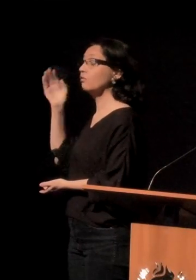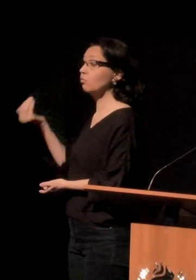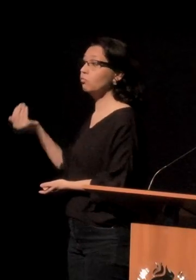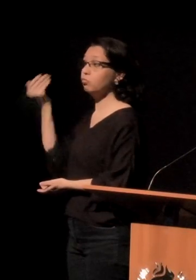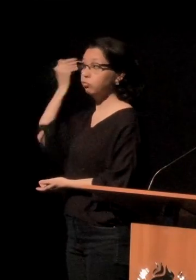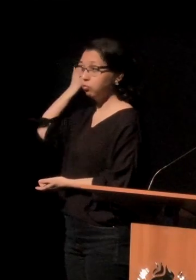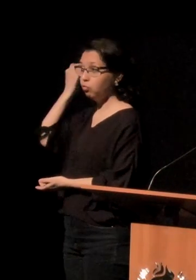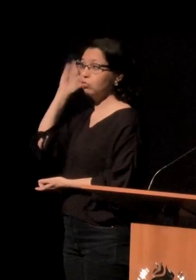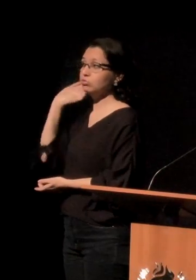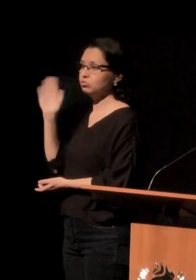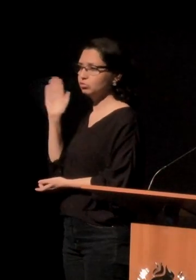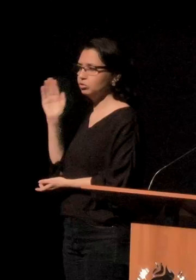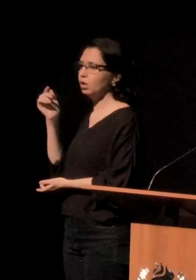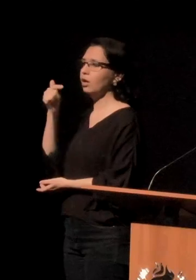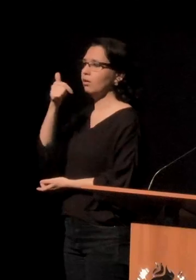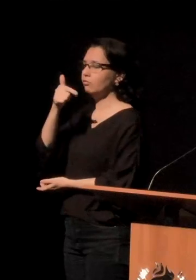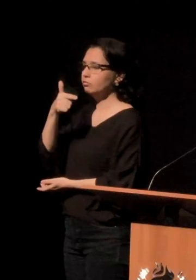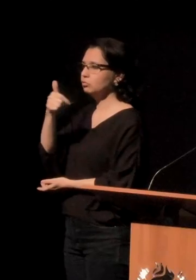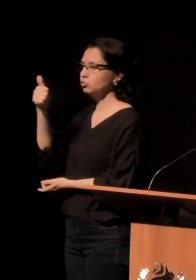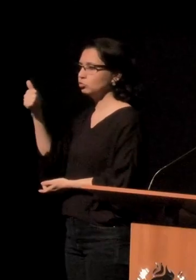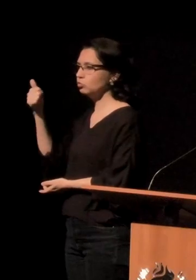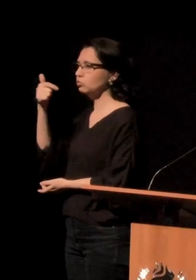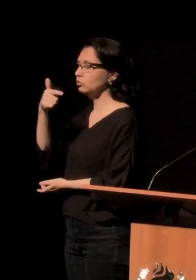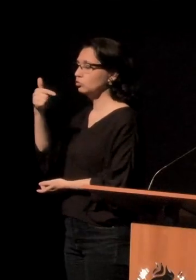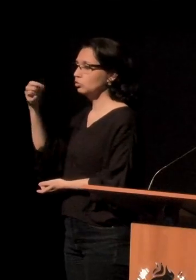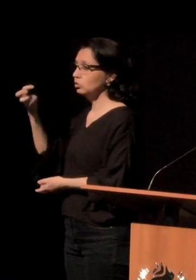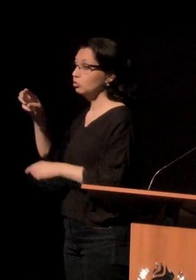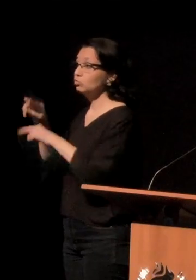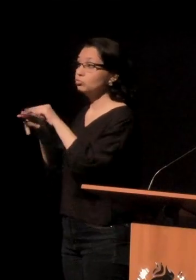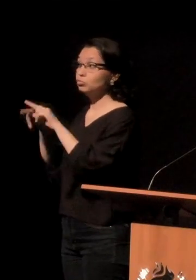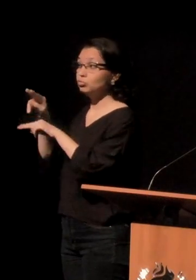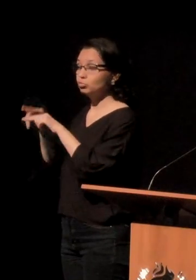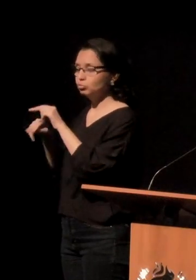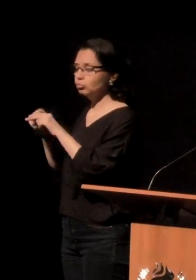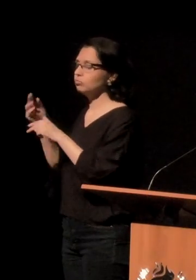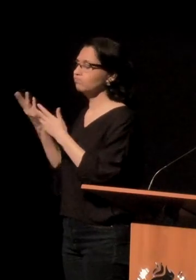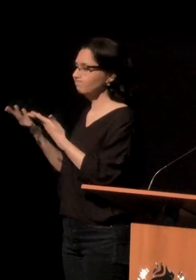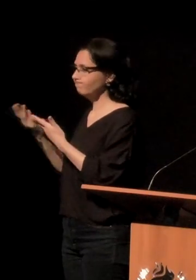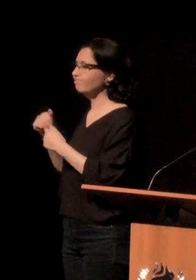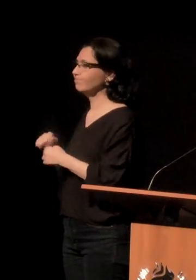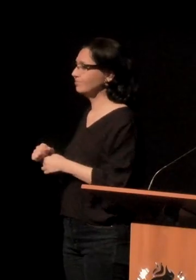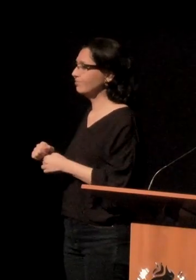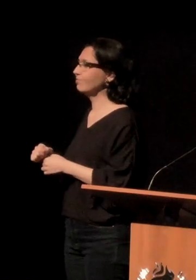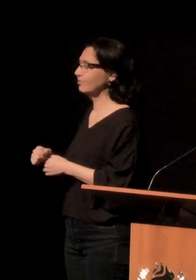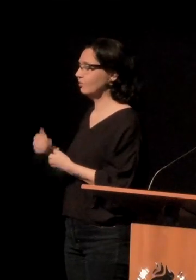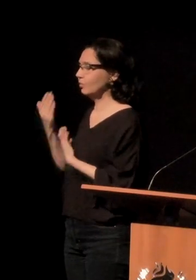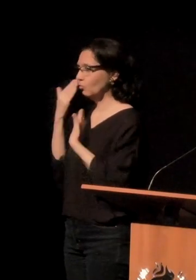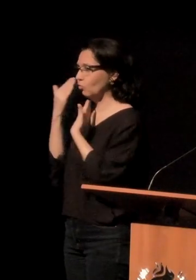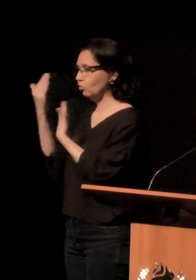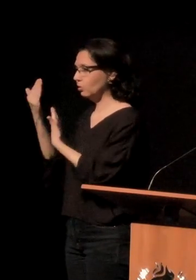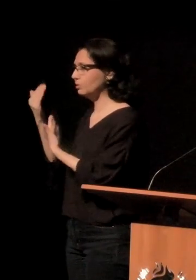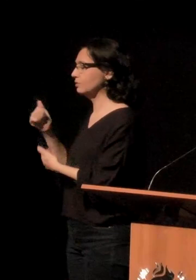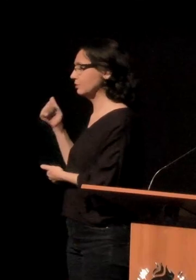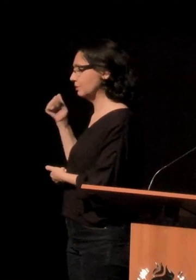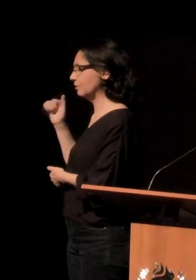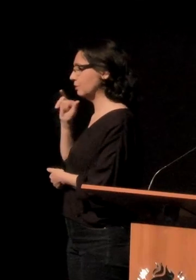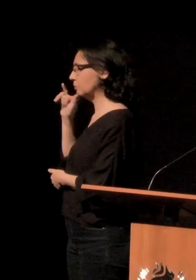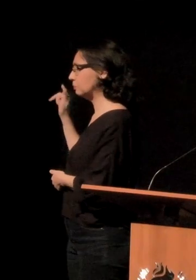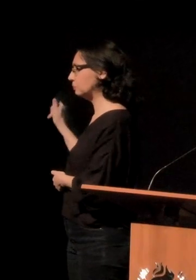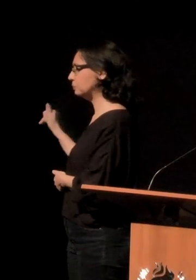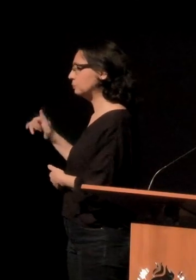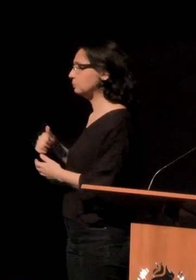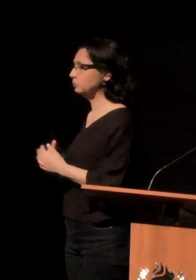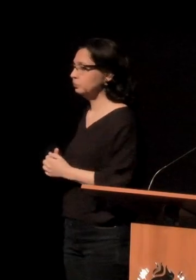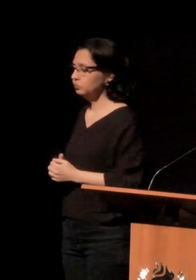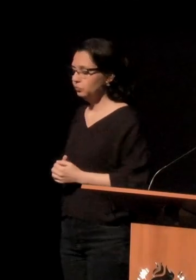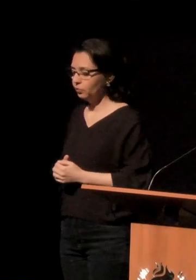21 a 23 de junho né Obrigada vou repassar para o Aldo hein elenilza do Caio de Rio das Ostras